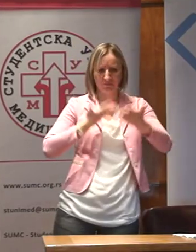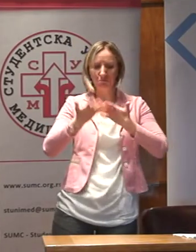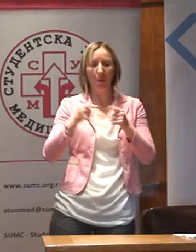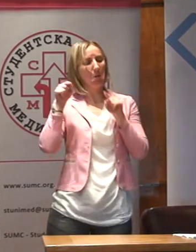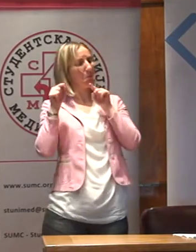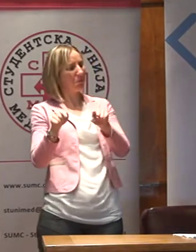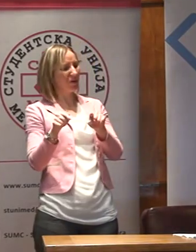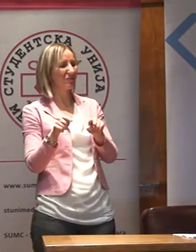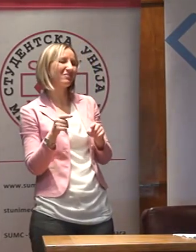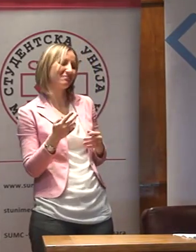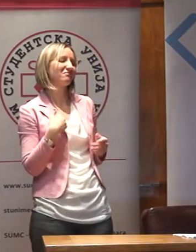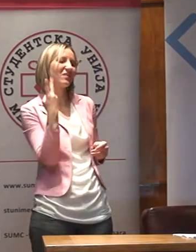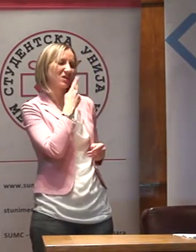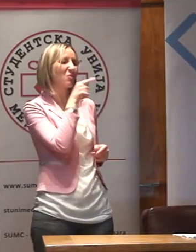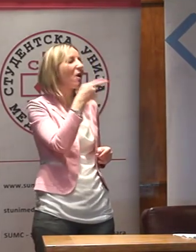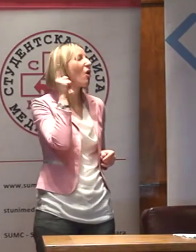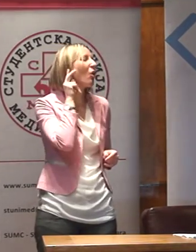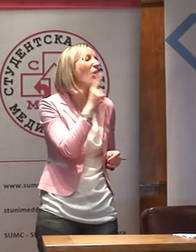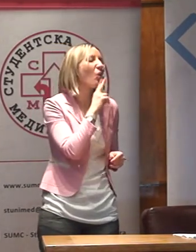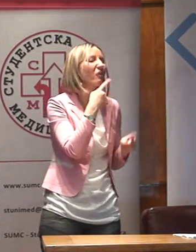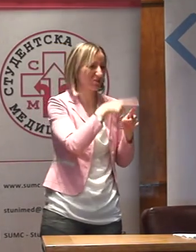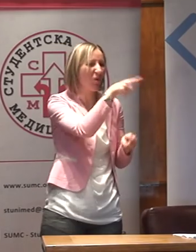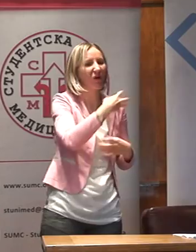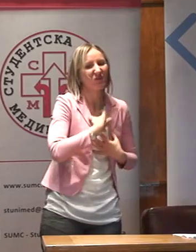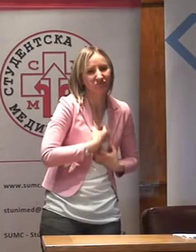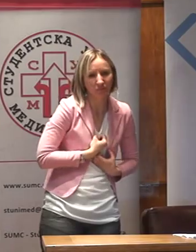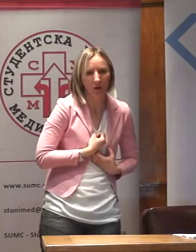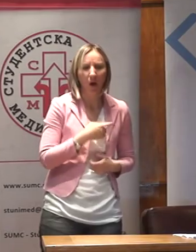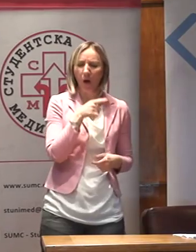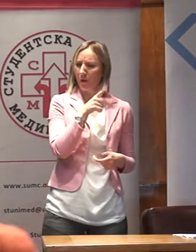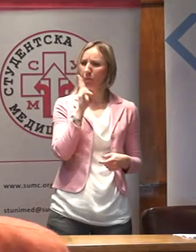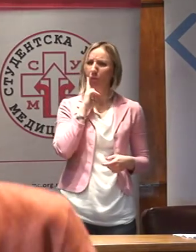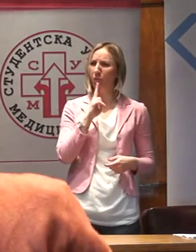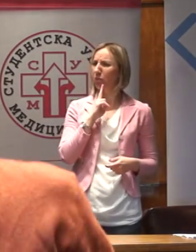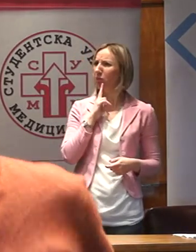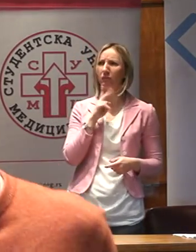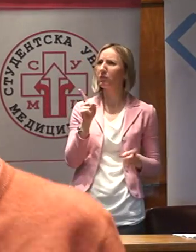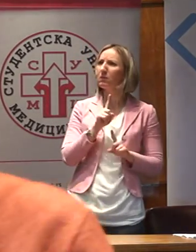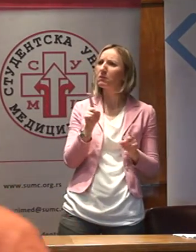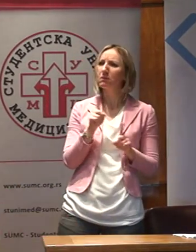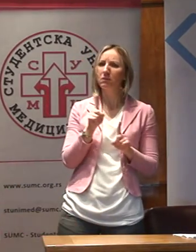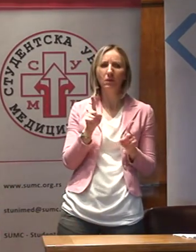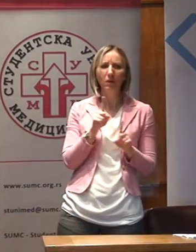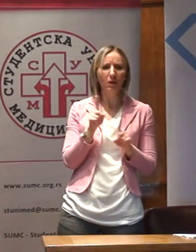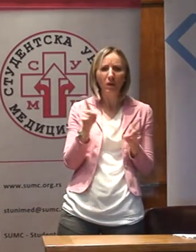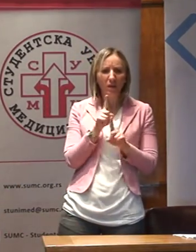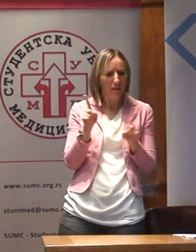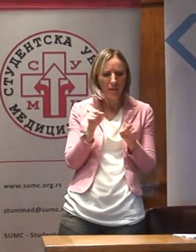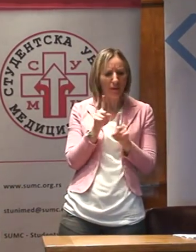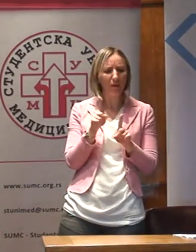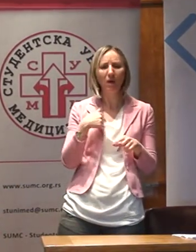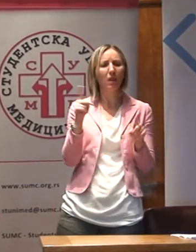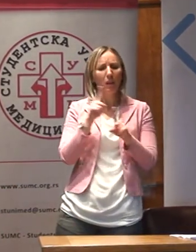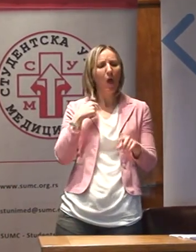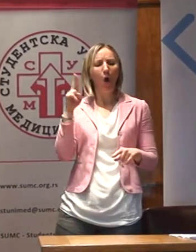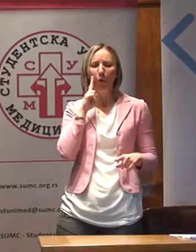bi pričala na znakovnom jeziku o svojim problemima i najčešće bi stručnici dolazili do zaključka da je njihovo psihičko stanje vezano